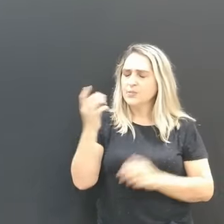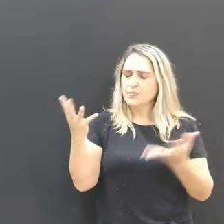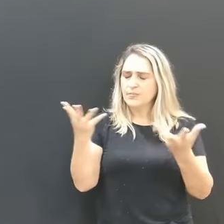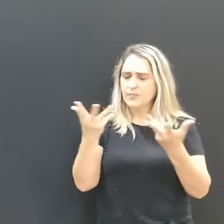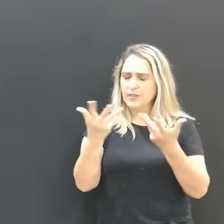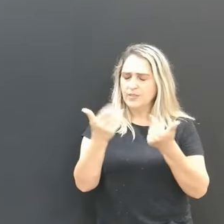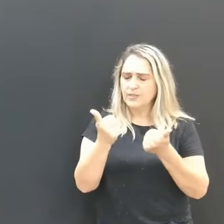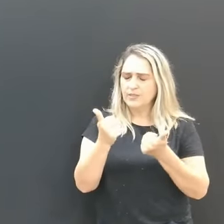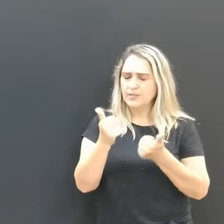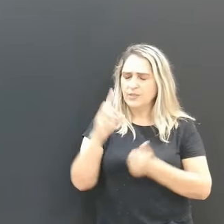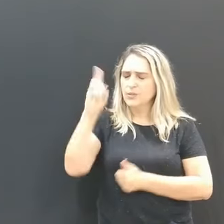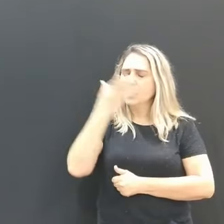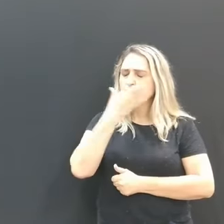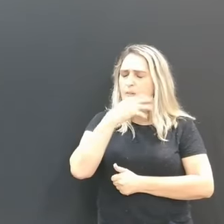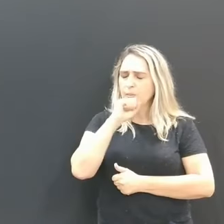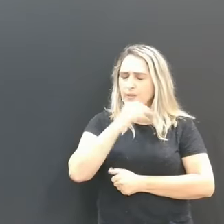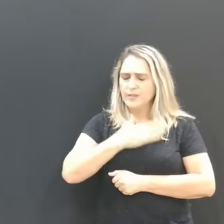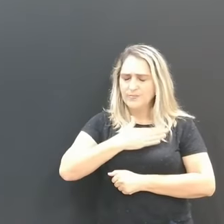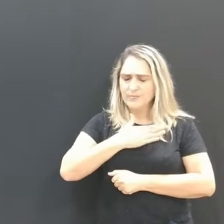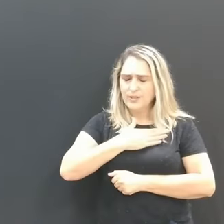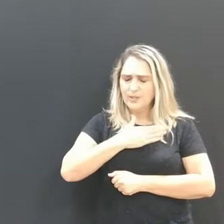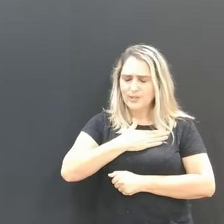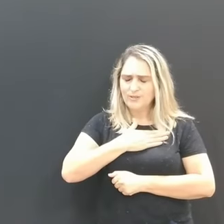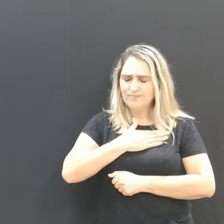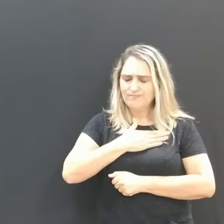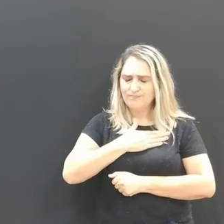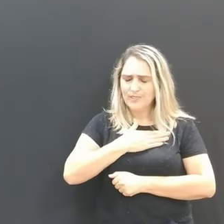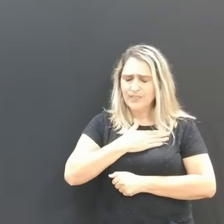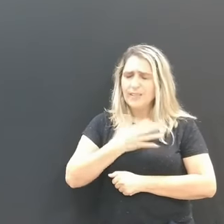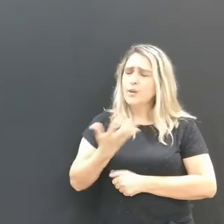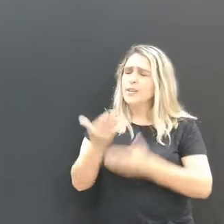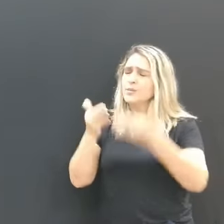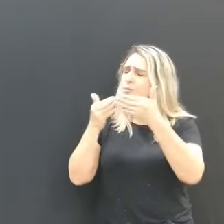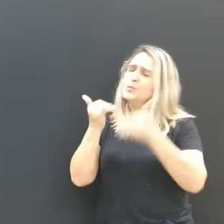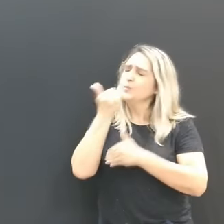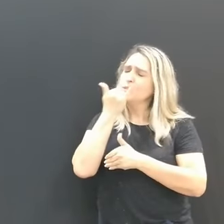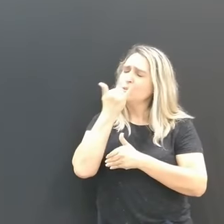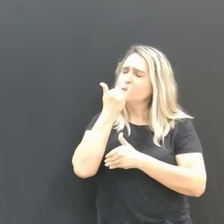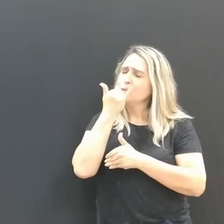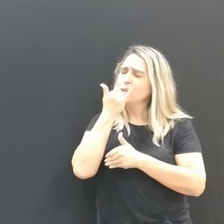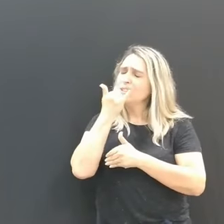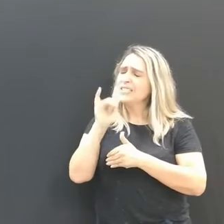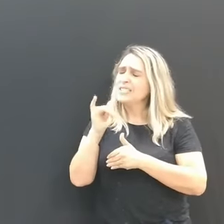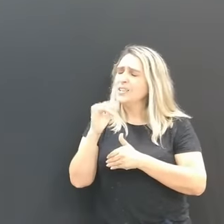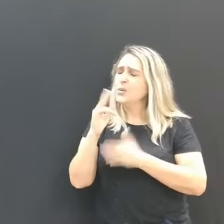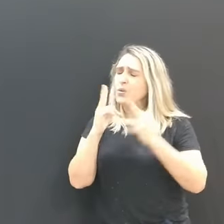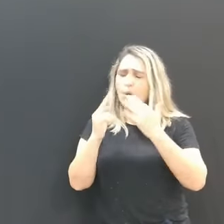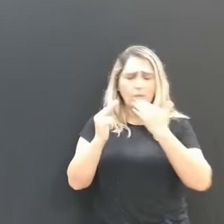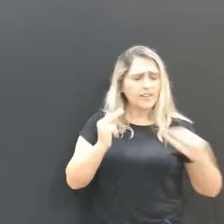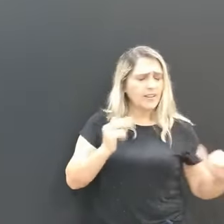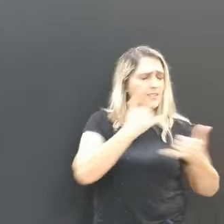Senhor Jesus, Tu és maravilhoso, Pai. E eu te agradeço porque o